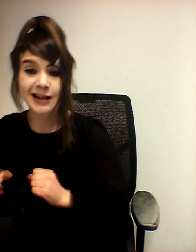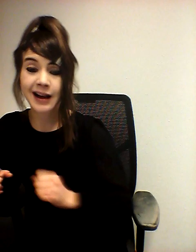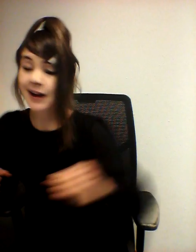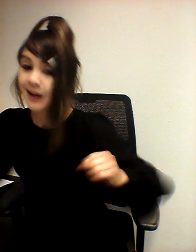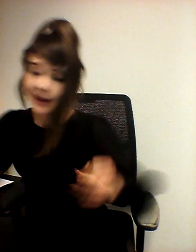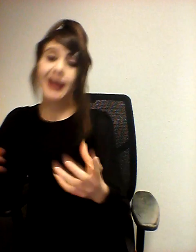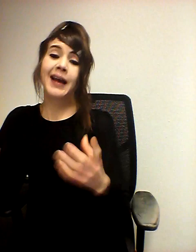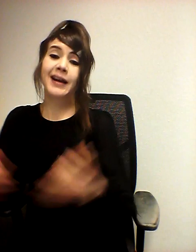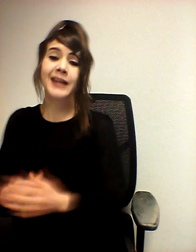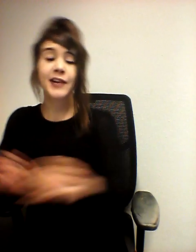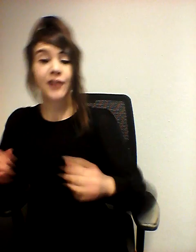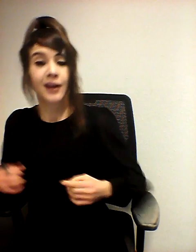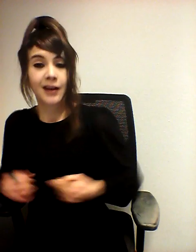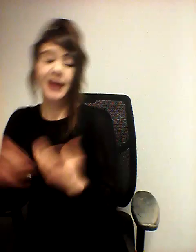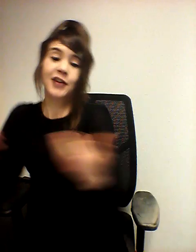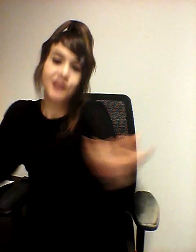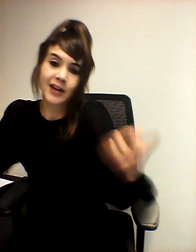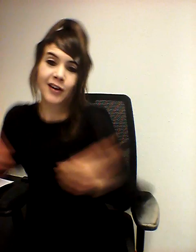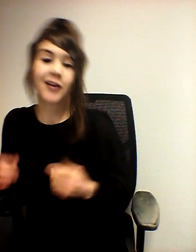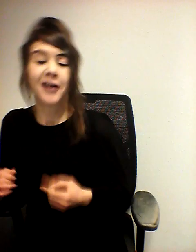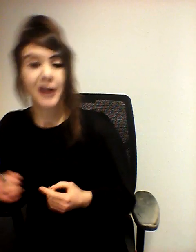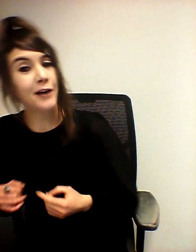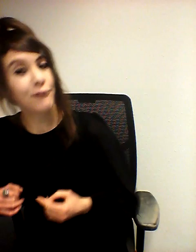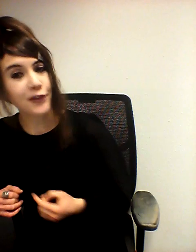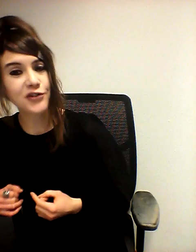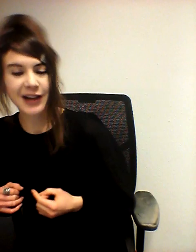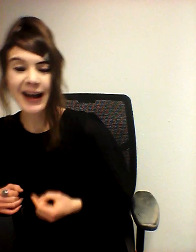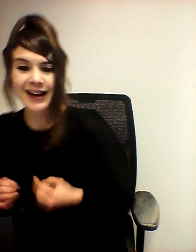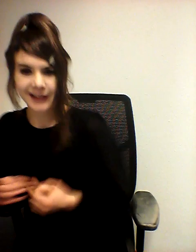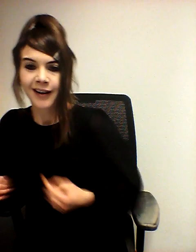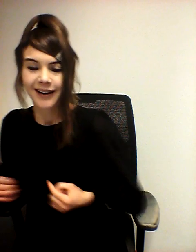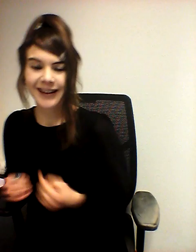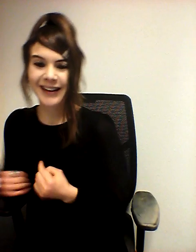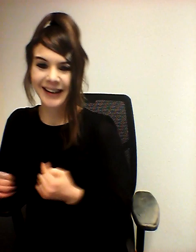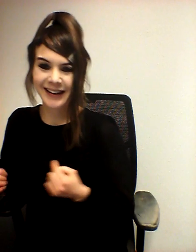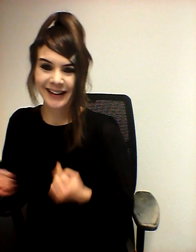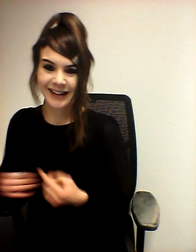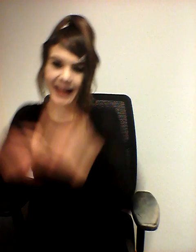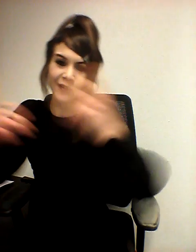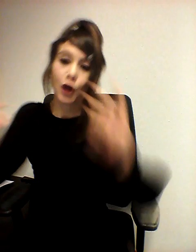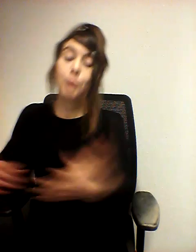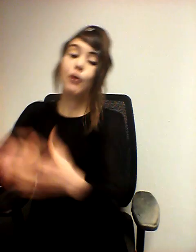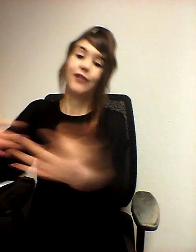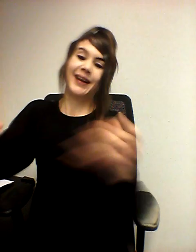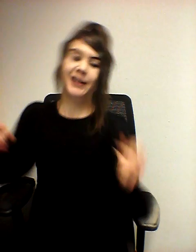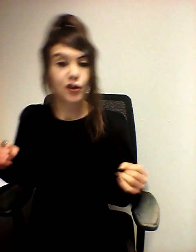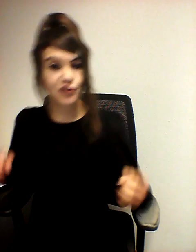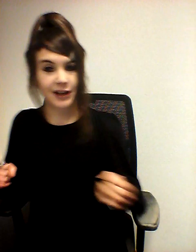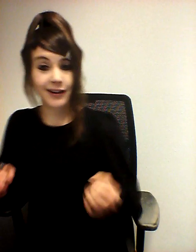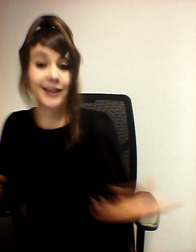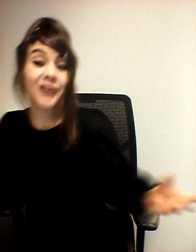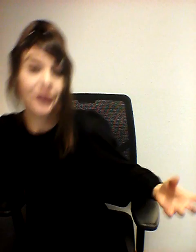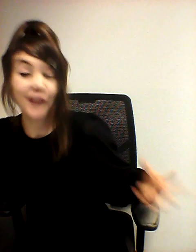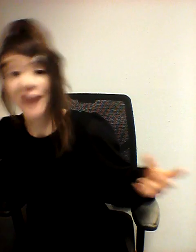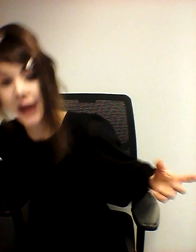spiercellen echt niet herstel van schade gaan bewerkstelligen, want daar hebben